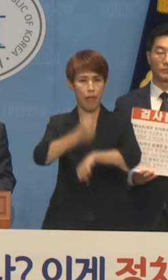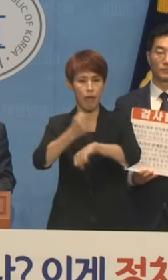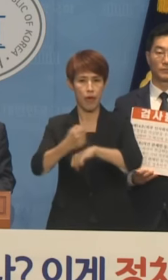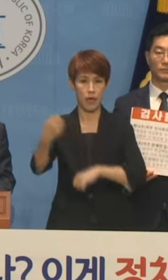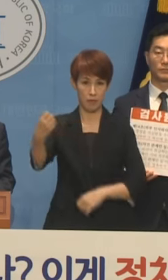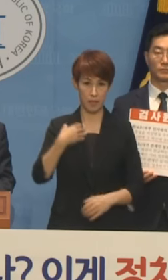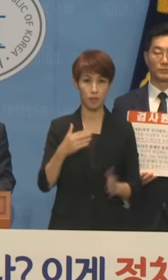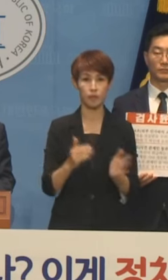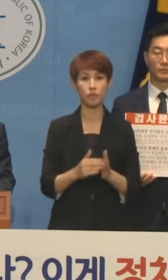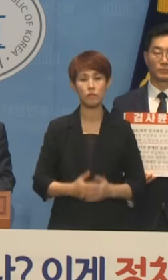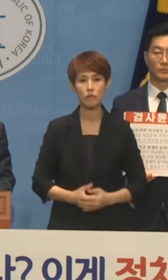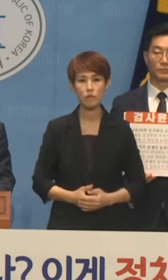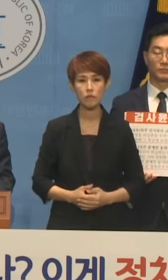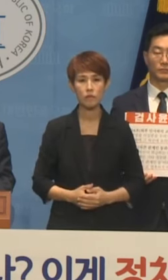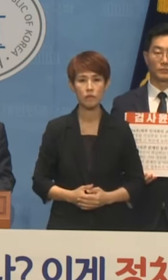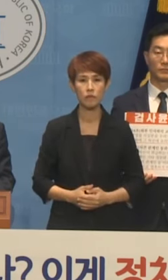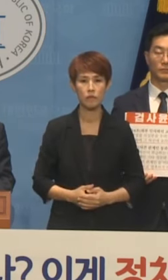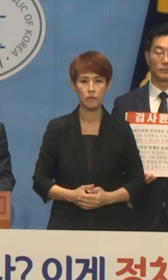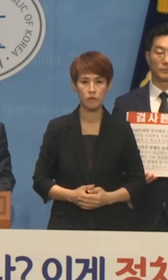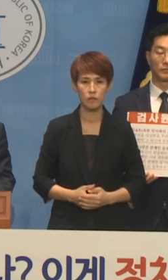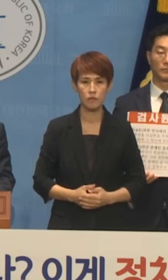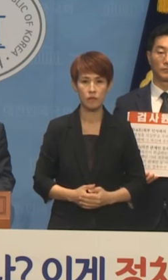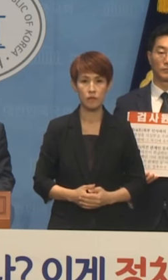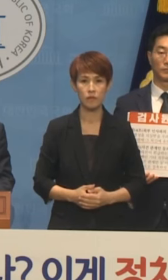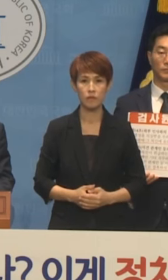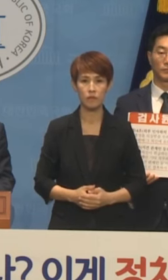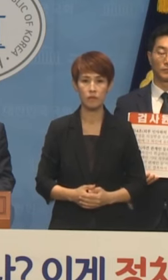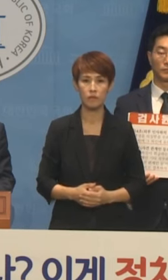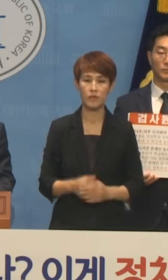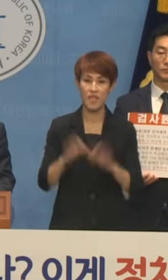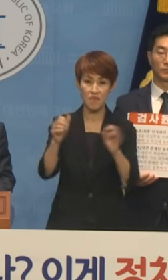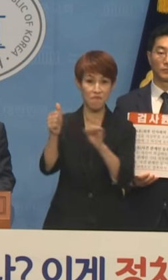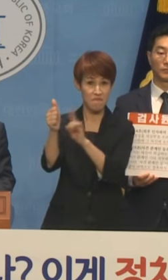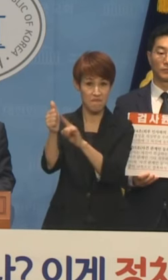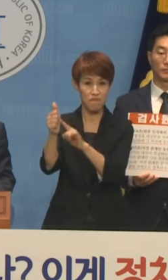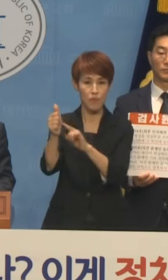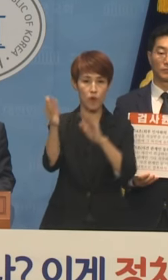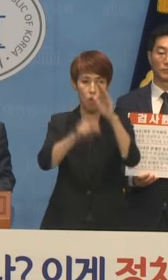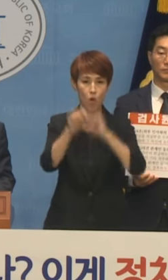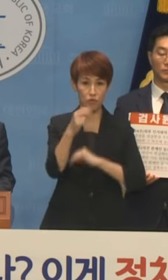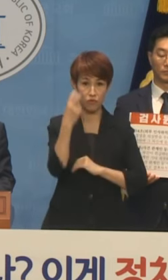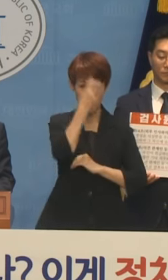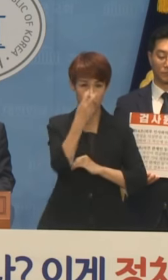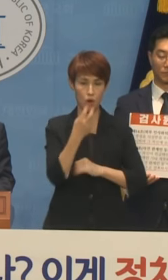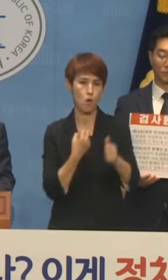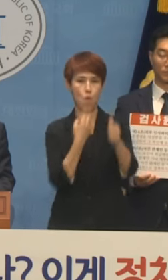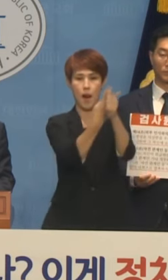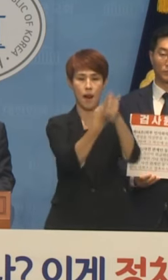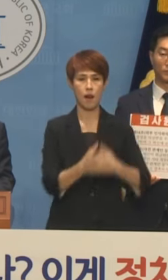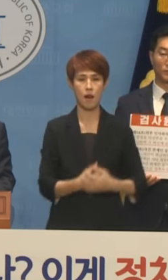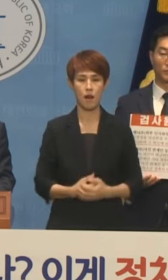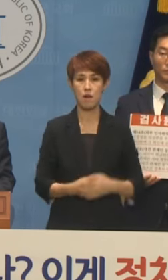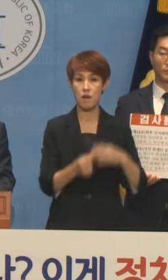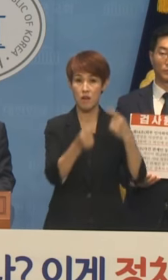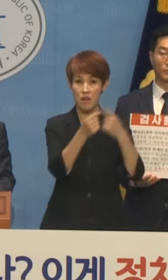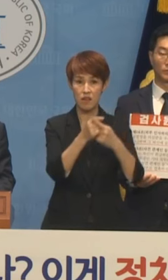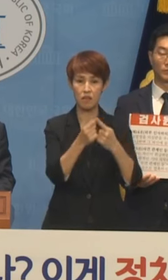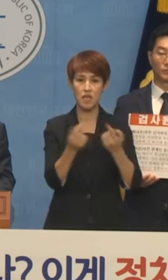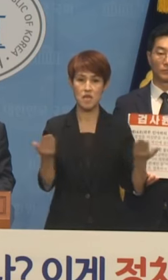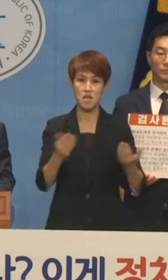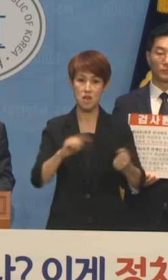입장을 밝혔습니다. 이에 다음의 혐의로 피고발인 김영철을 공수처에 고발합니다. 1.